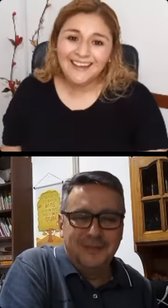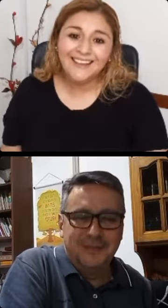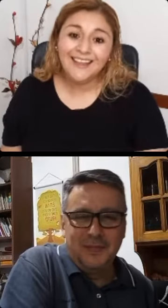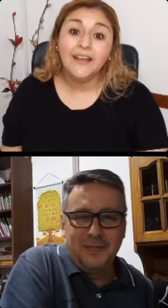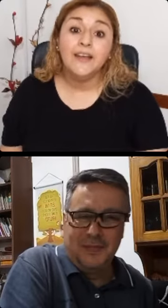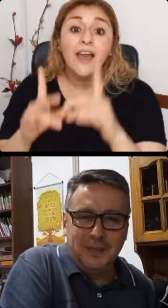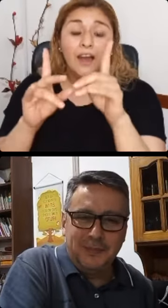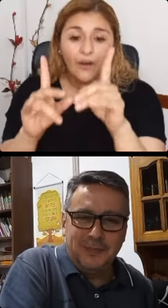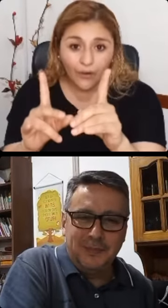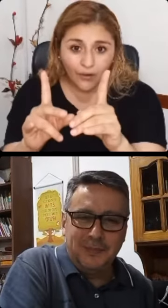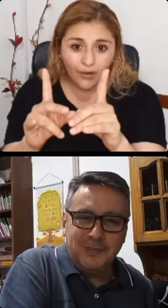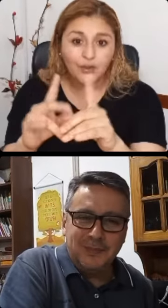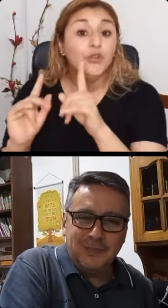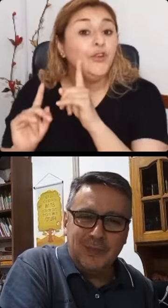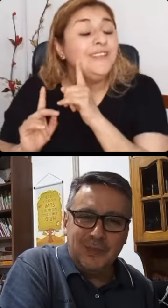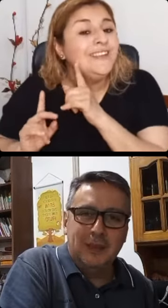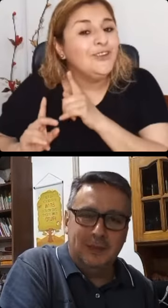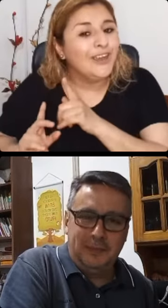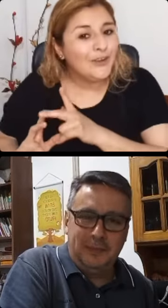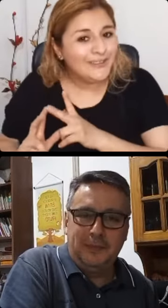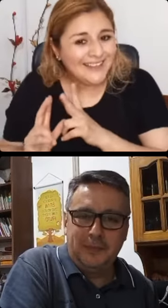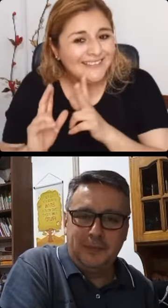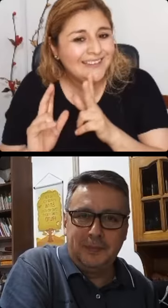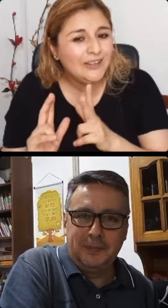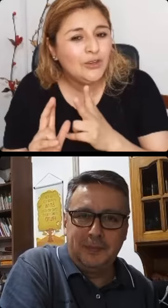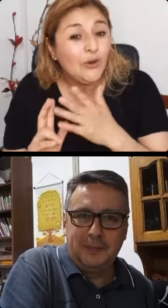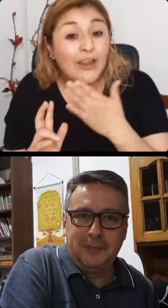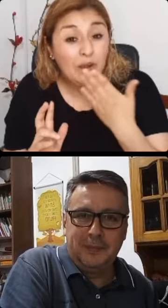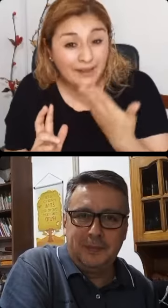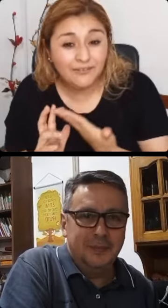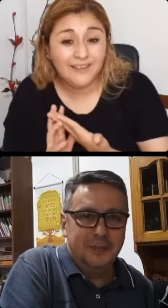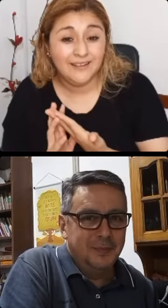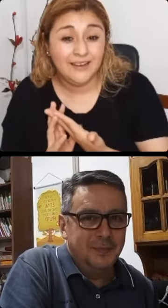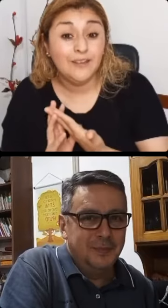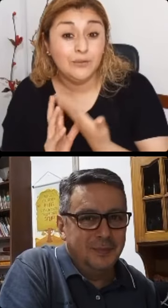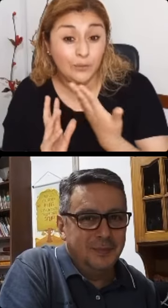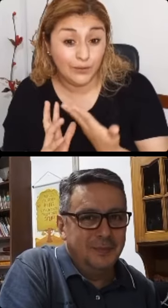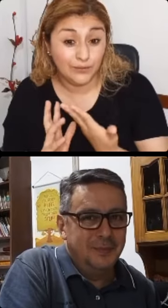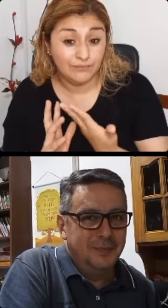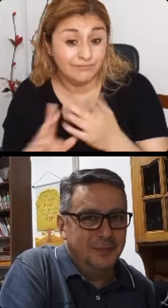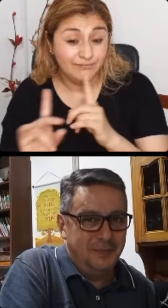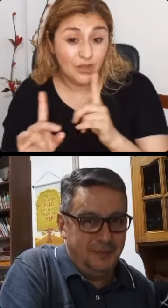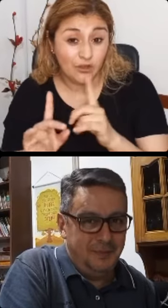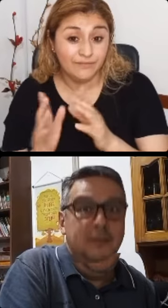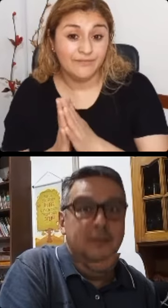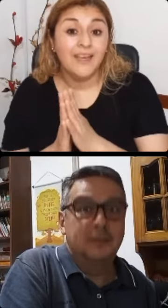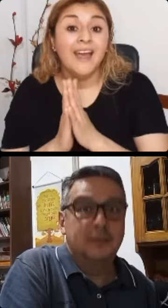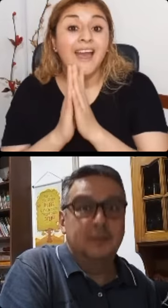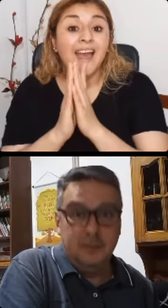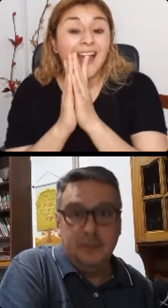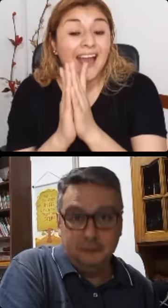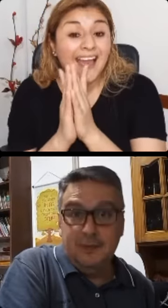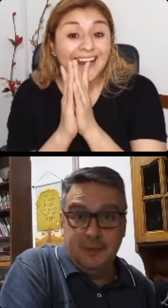inteligente, ojo, no estoy diciendo que lo esté diciendo o que lo manifieste a través de su voz, no,